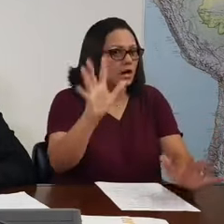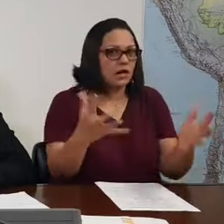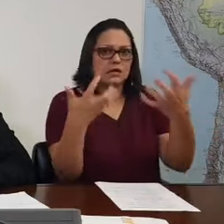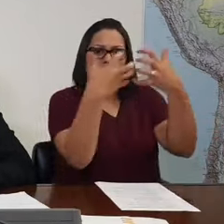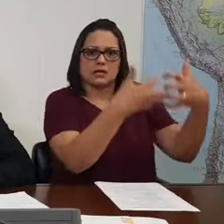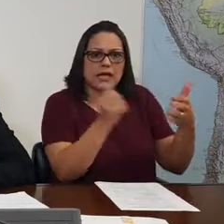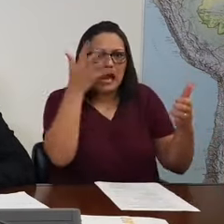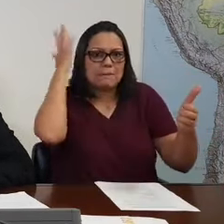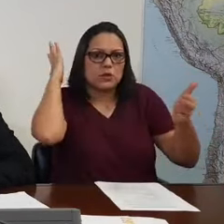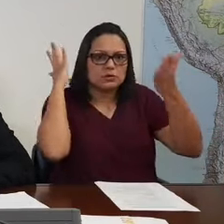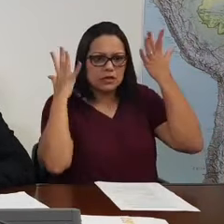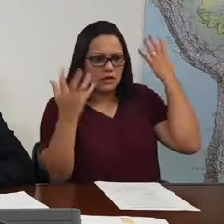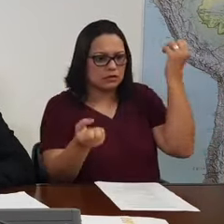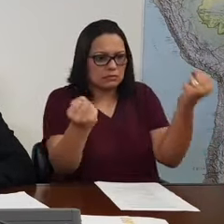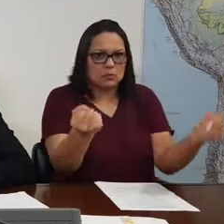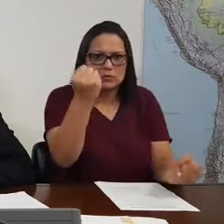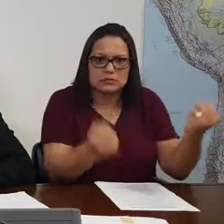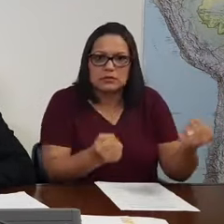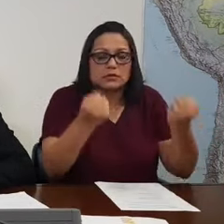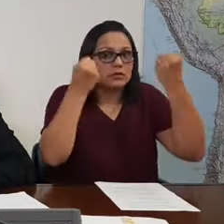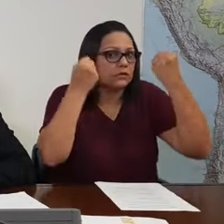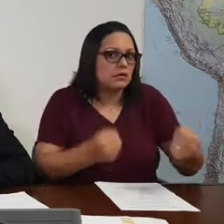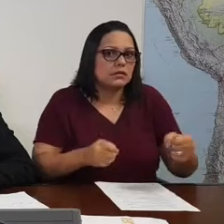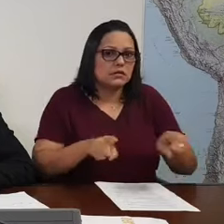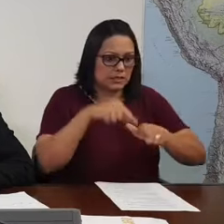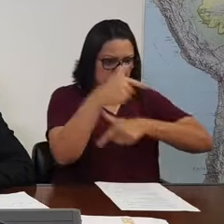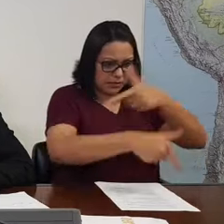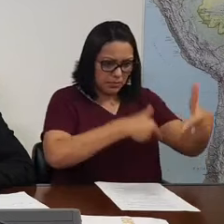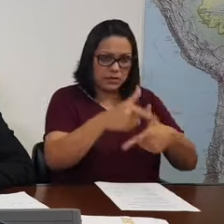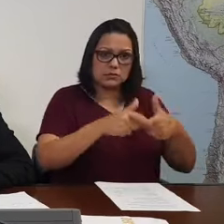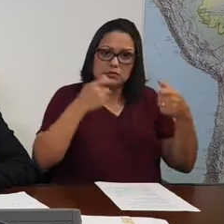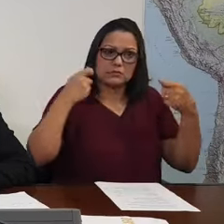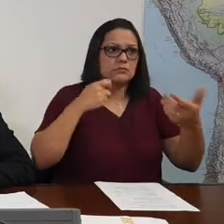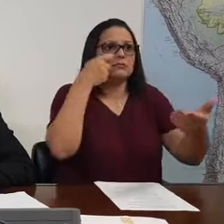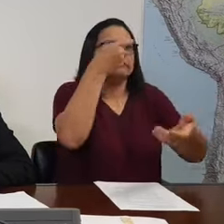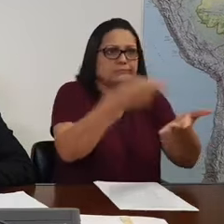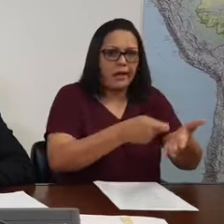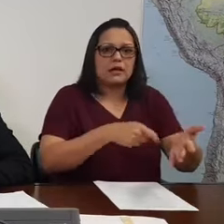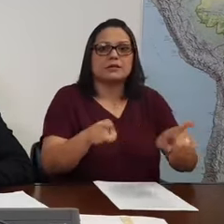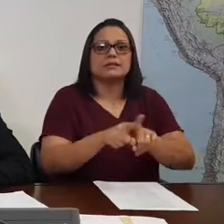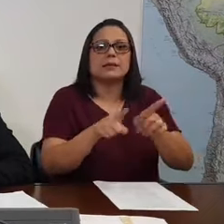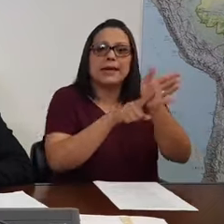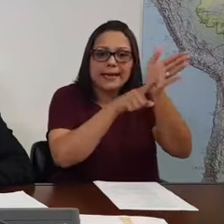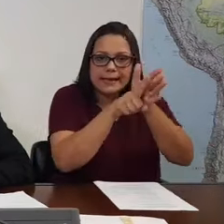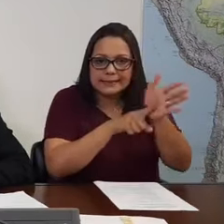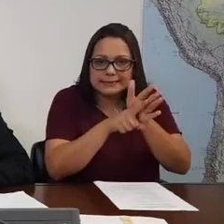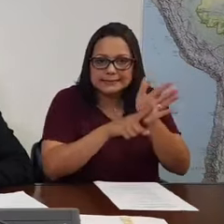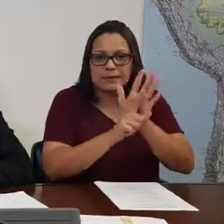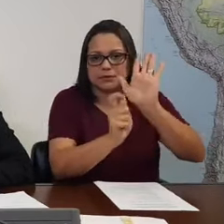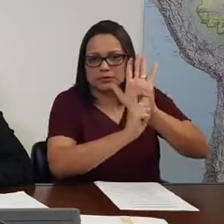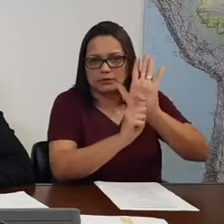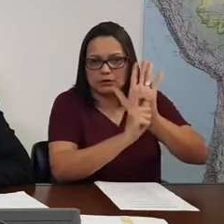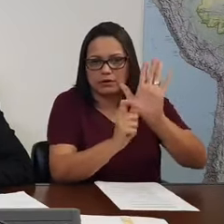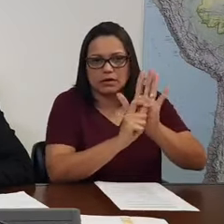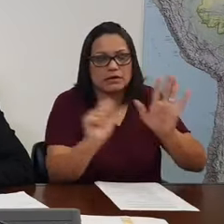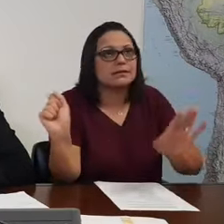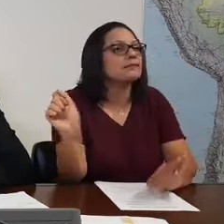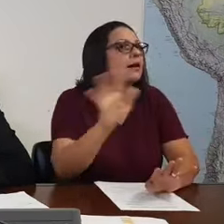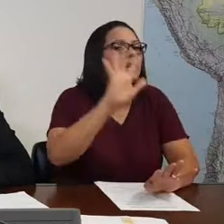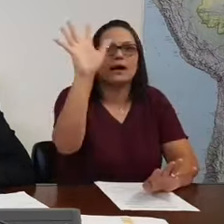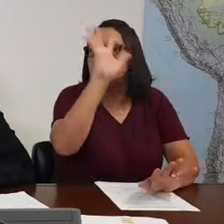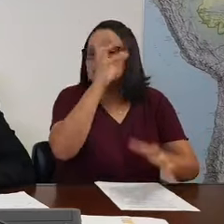todos os motoristas, enfim, mas pesa muito para o trabalhador. É, também o exame toxicológico, né, acabando ali, que é um custo